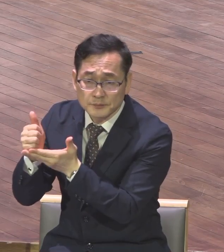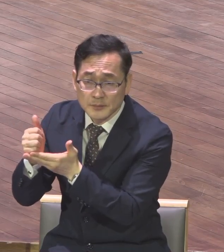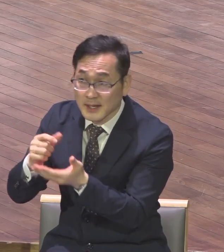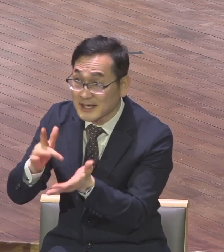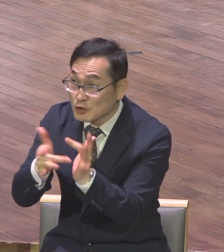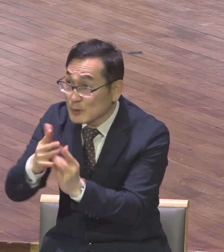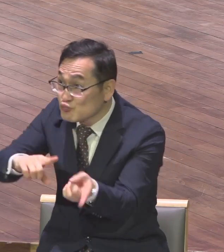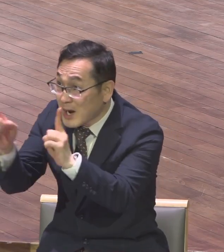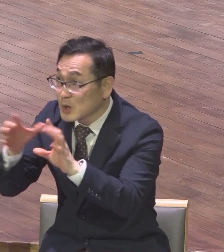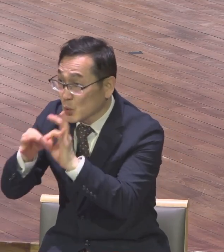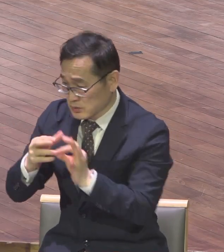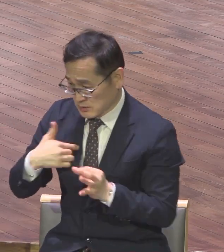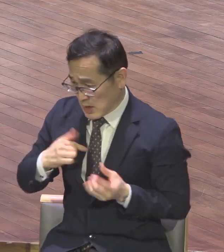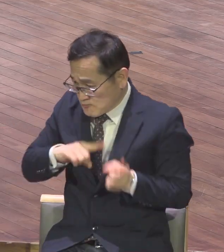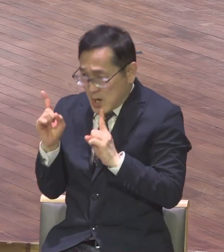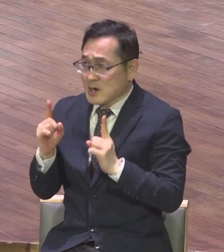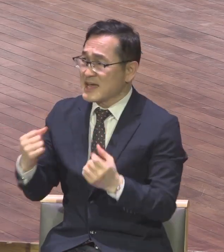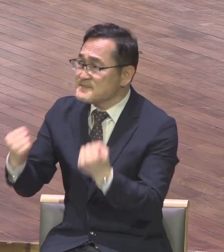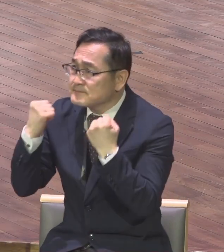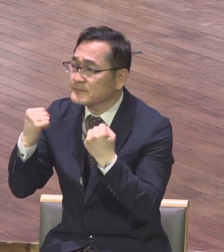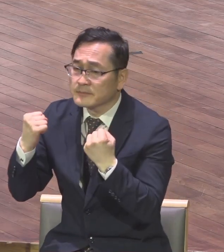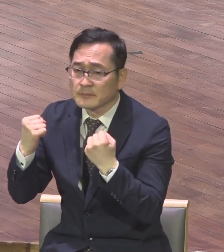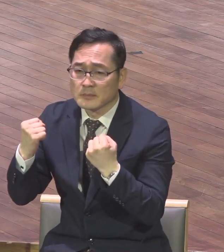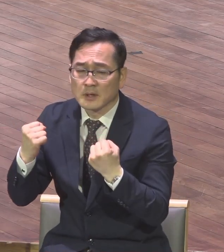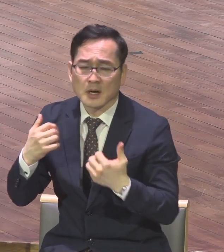영광입니까? 얼마나 자랑스럽습니까?